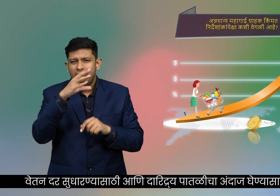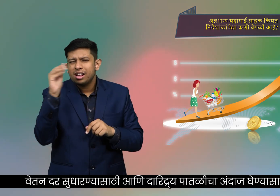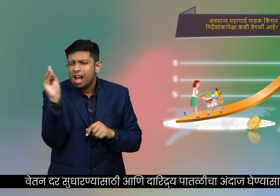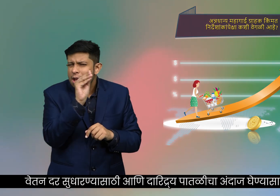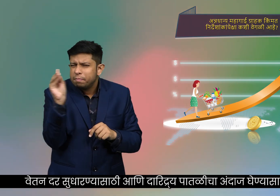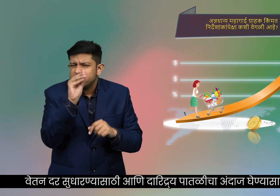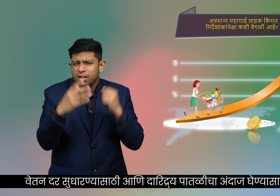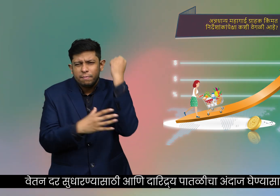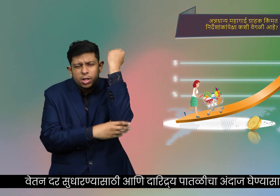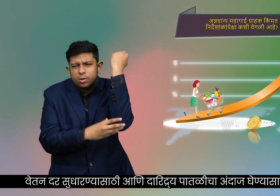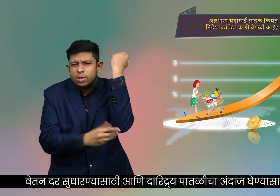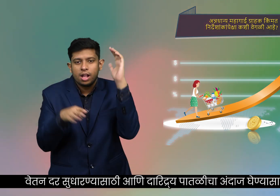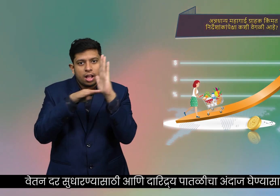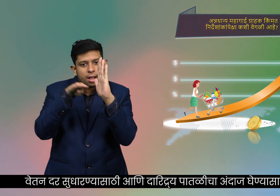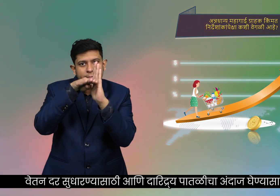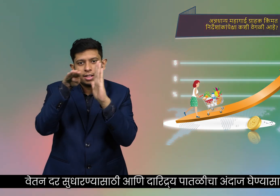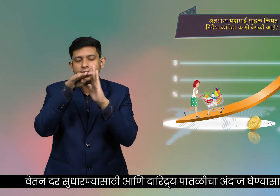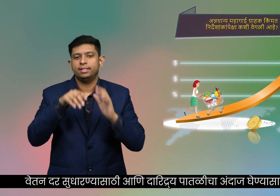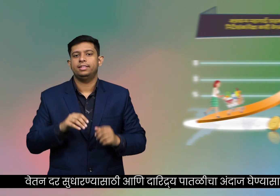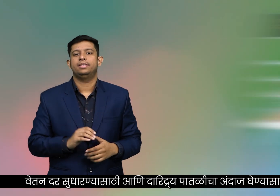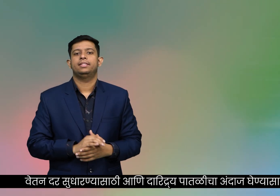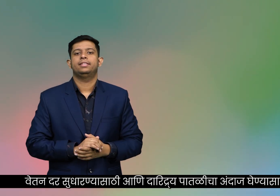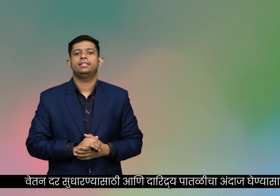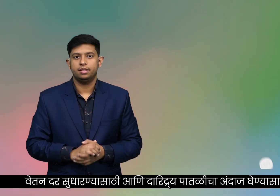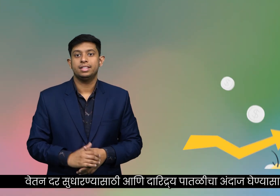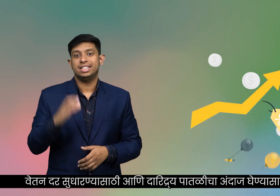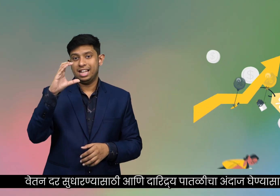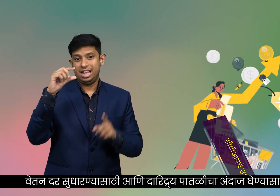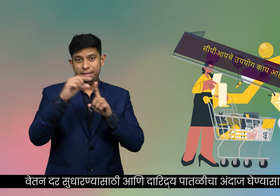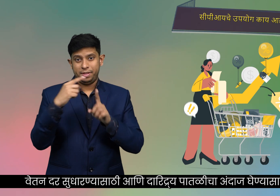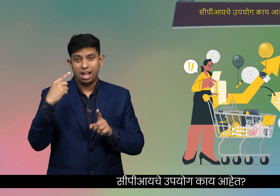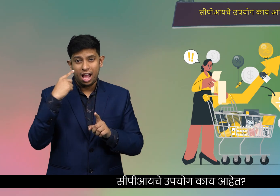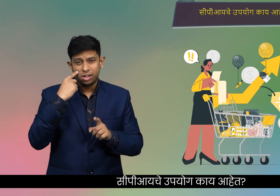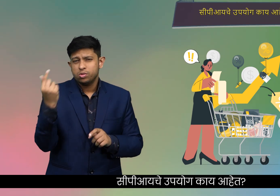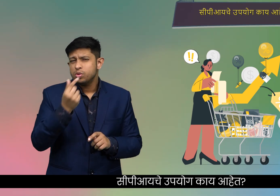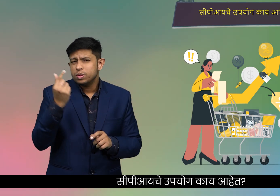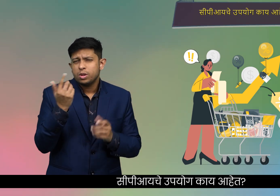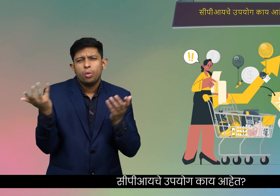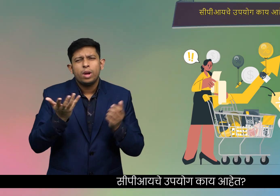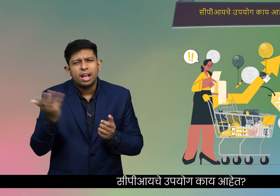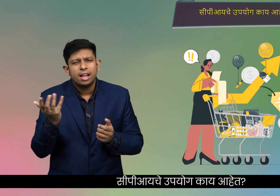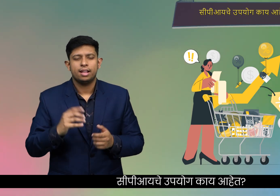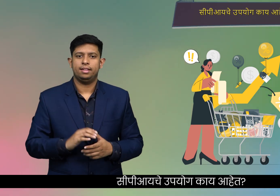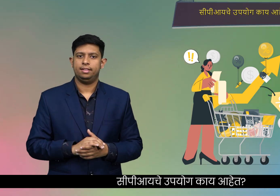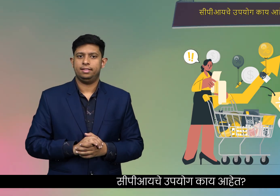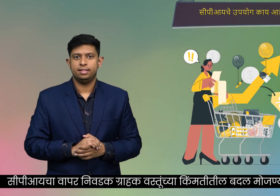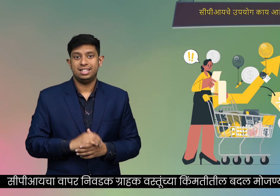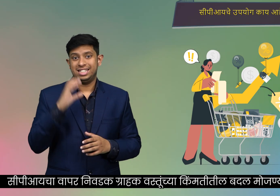दर सुधारण्यासाठी आणि दारिद्र्य पातळीचा अंदाज घेण्यासाठी केला जातो. CPIचे उपयोग काय